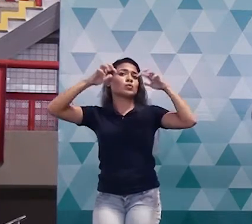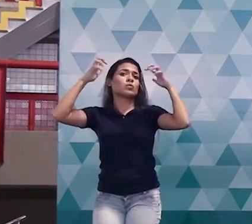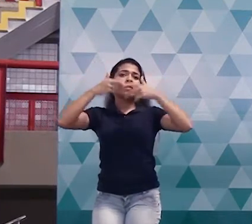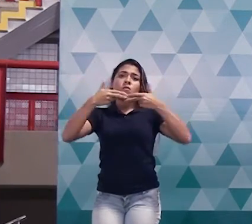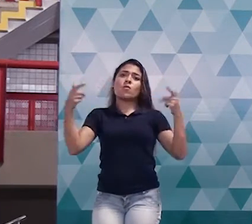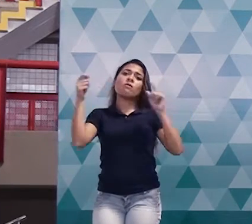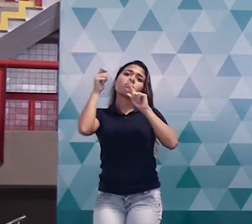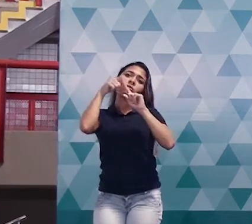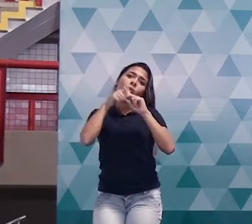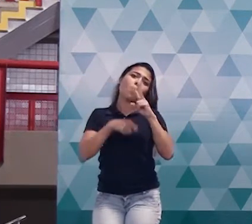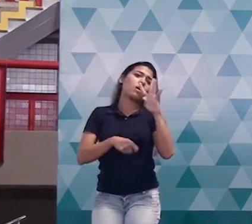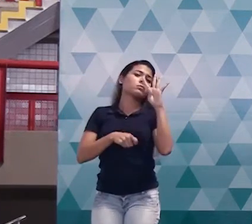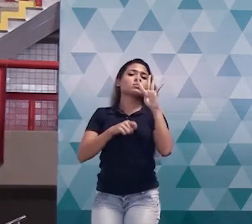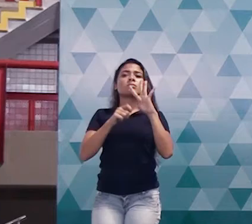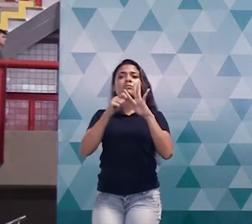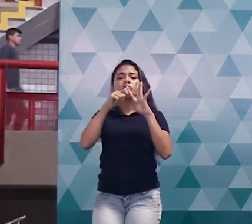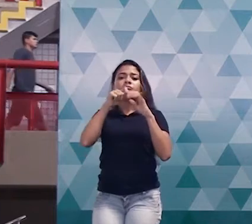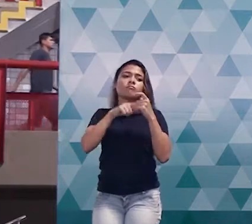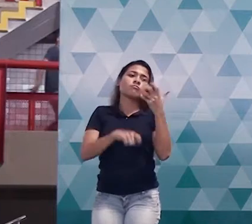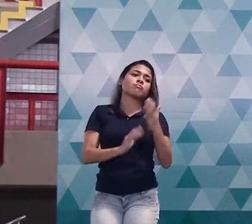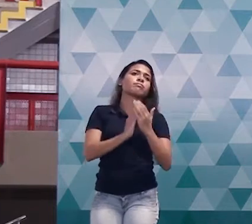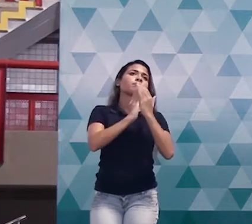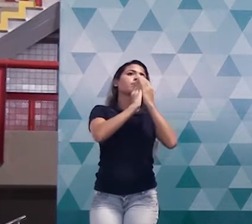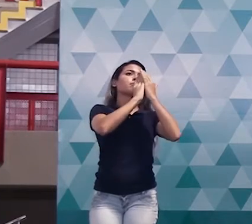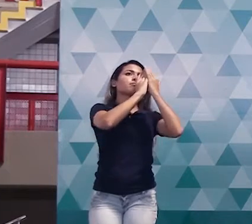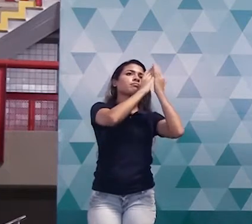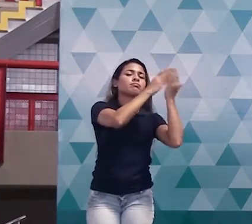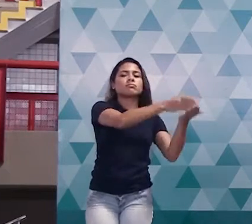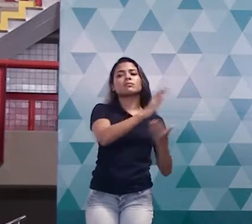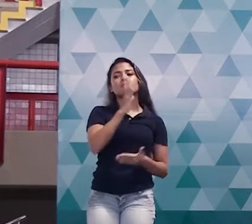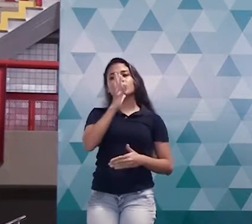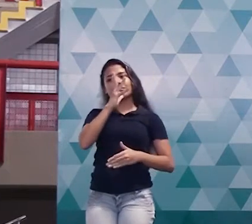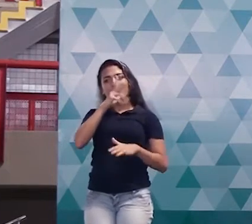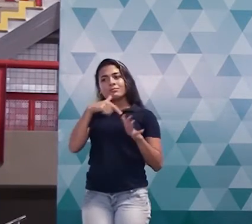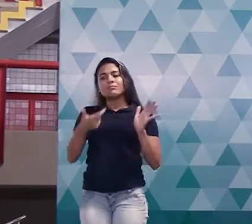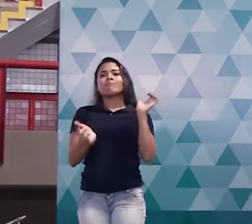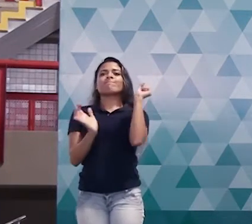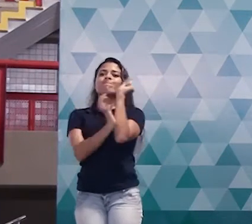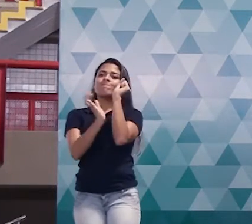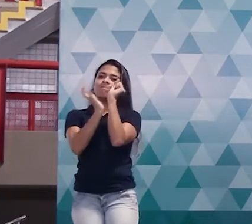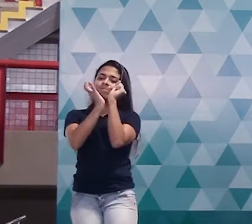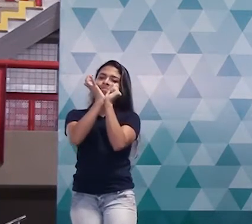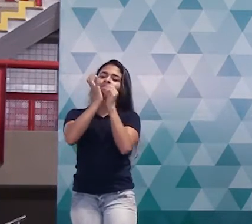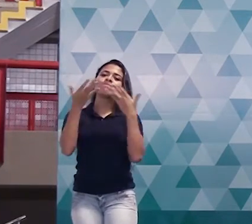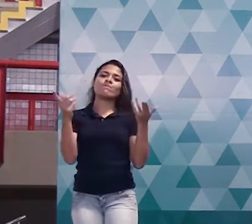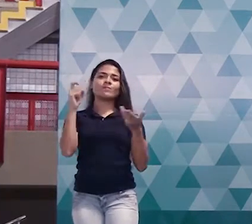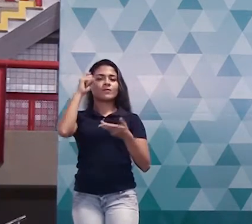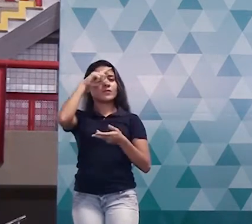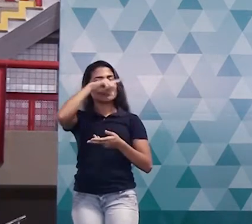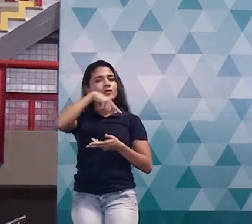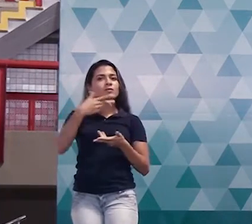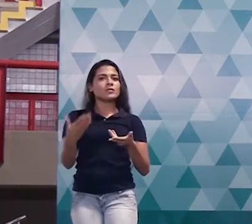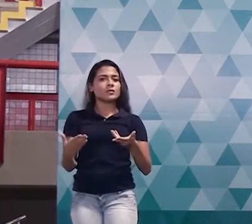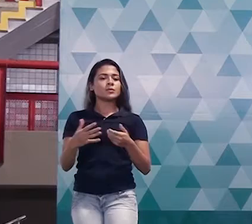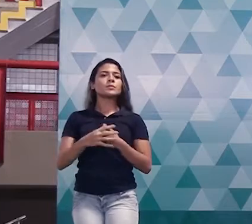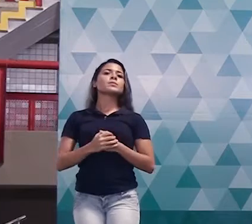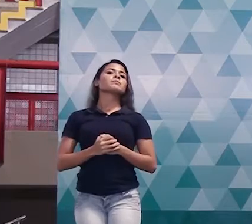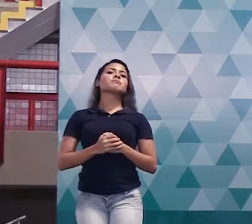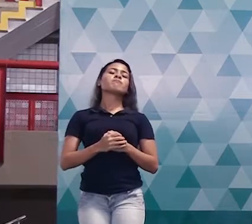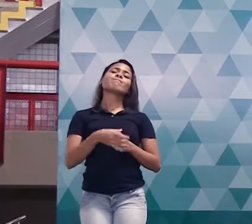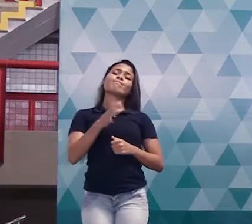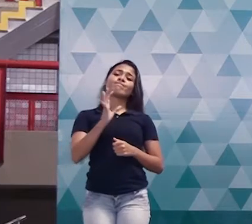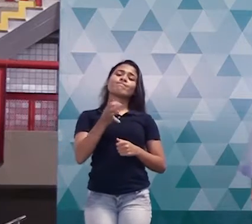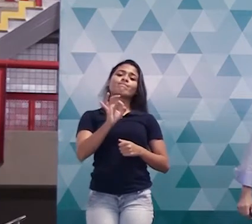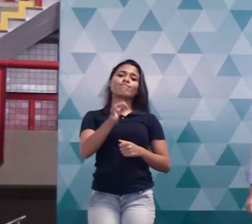mas se não, pode durar muito mais. Não? A burocracia do Estado português para poder atender os pedidos, aí